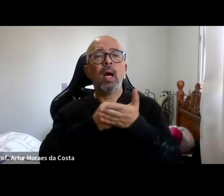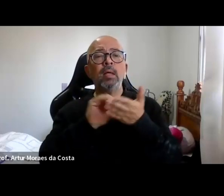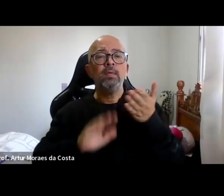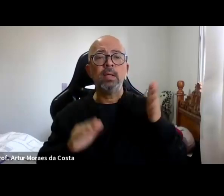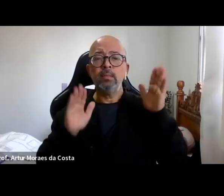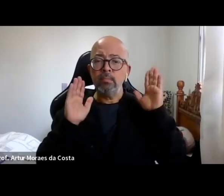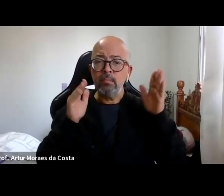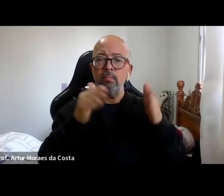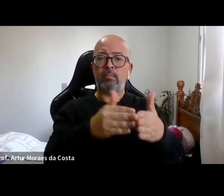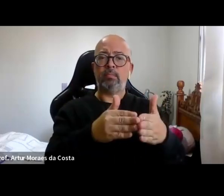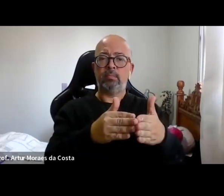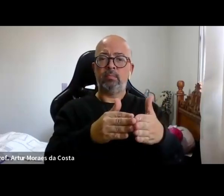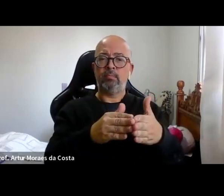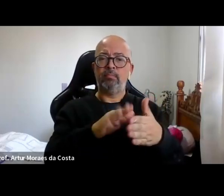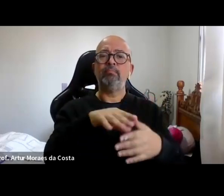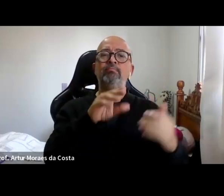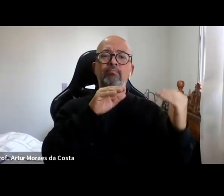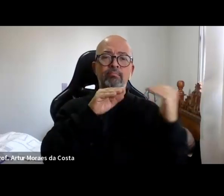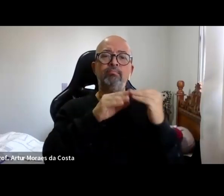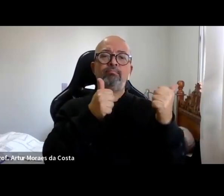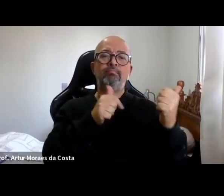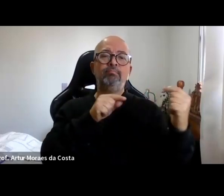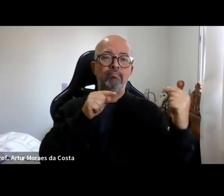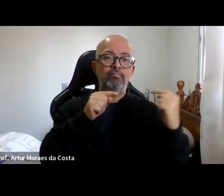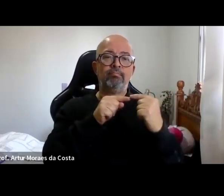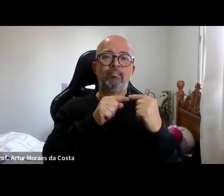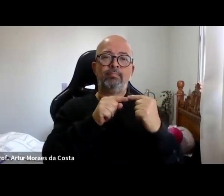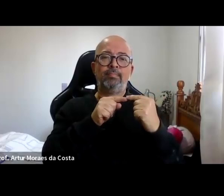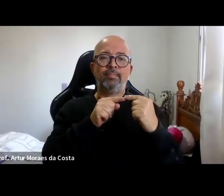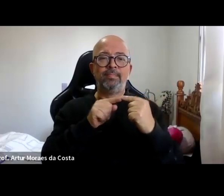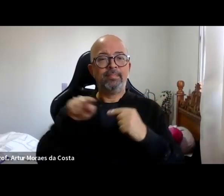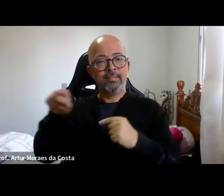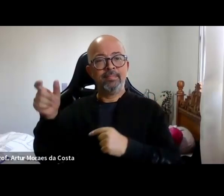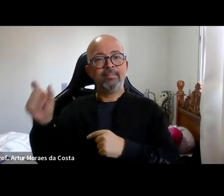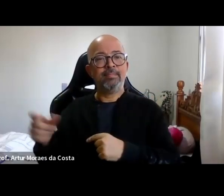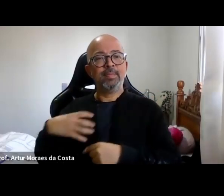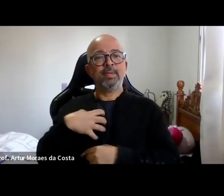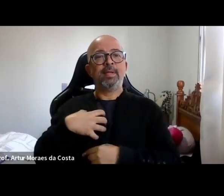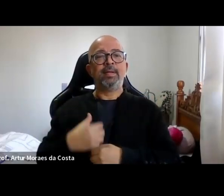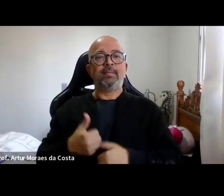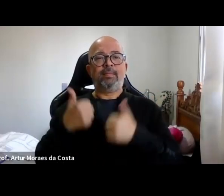suficientemente cómodo Pero de igual manera debemos estar